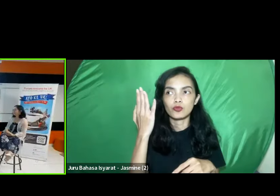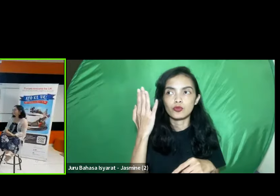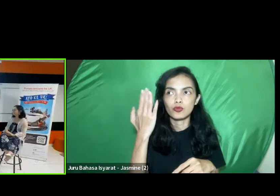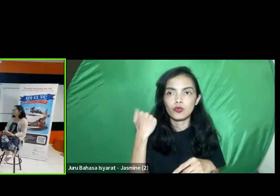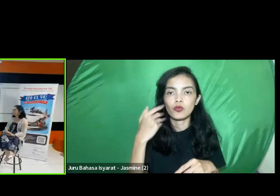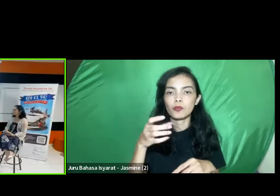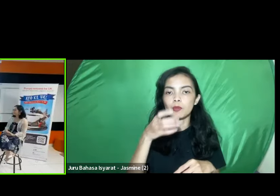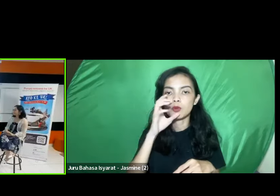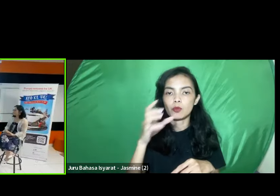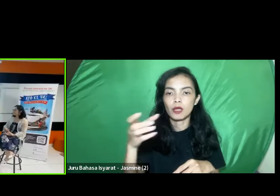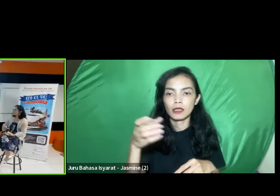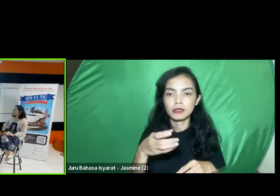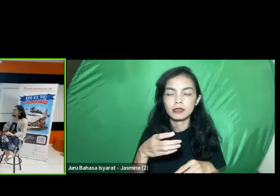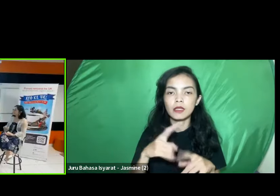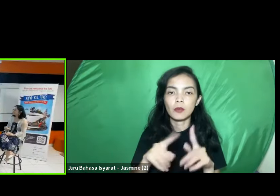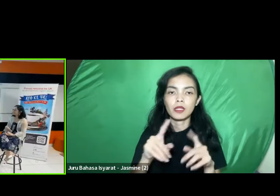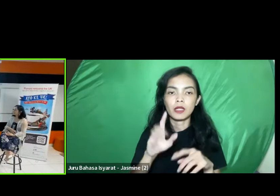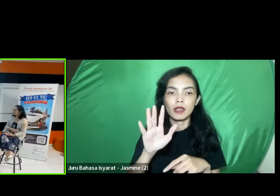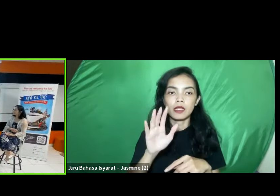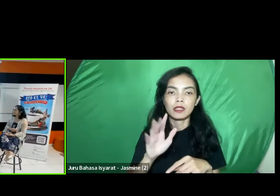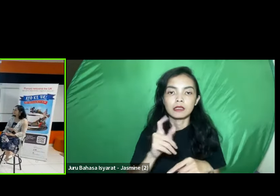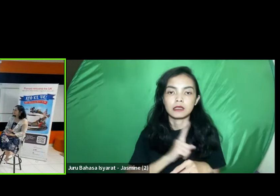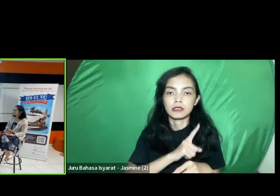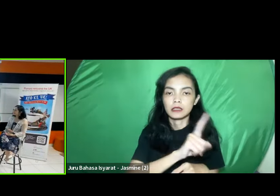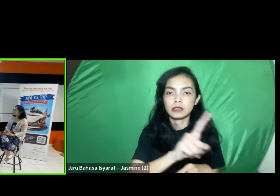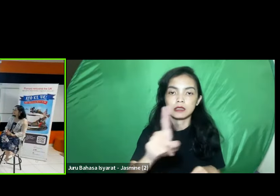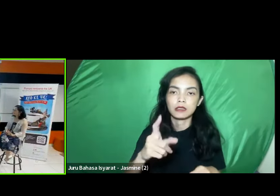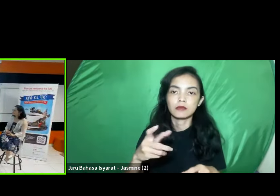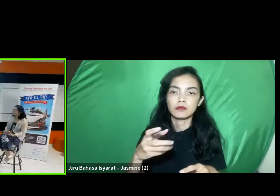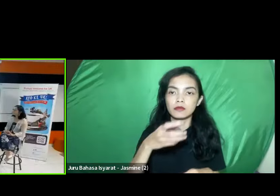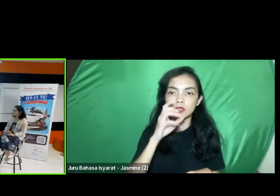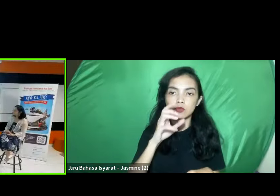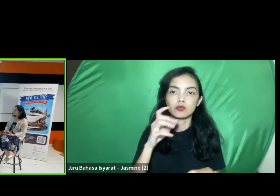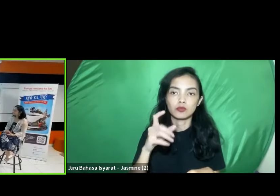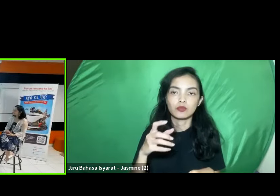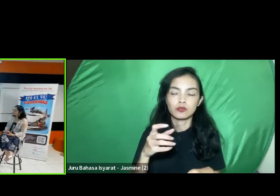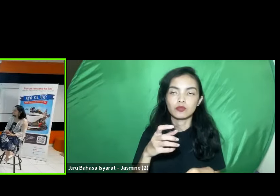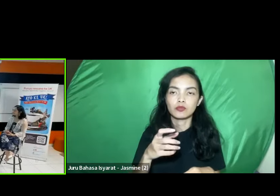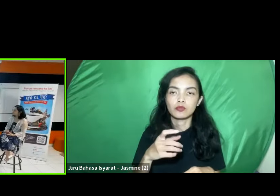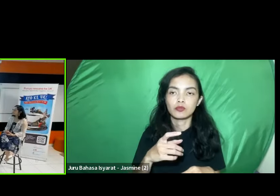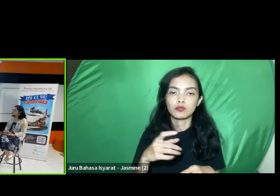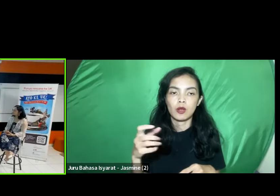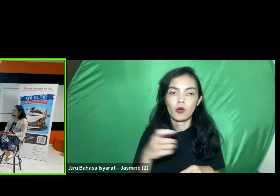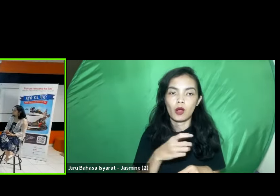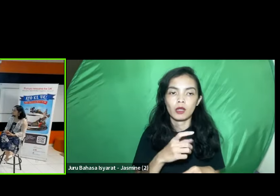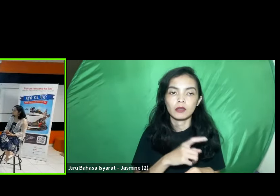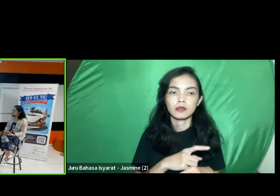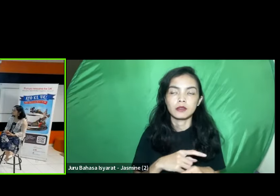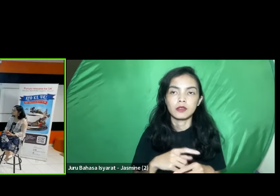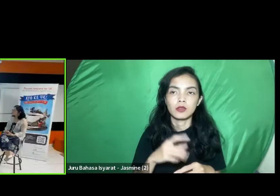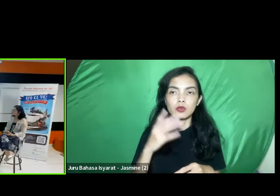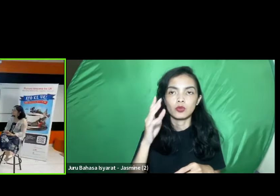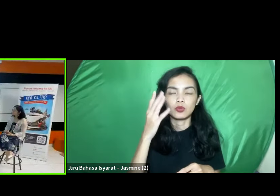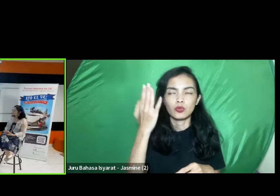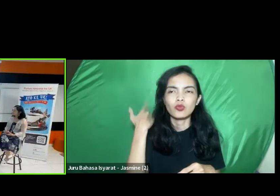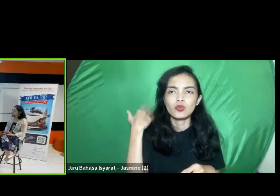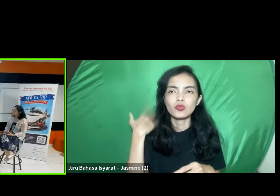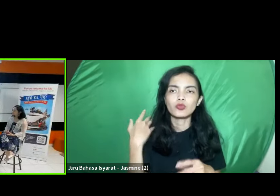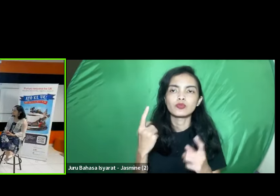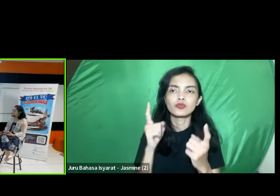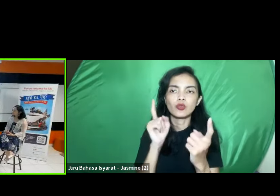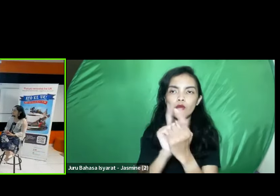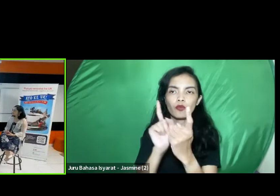sendiri nah yang yang dulu saya lakukan ya karena waktu itu offline he saya sekali lagi datang